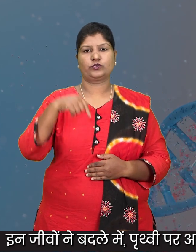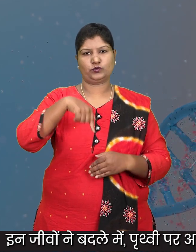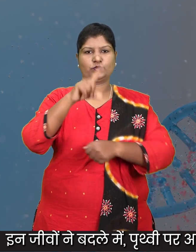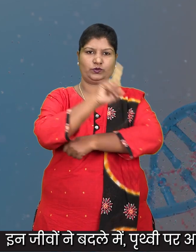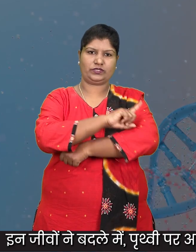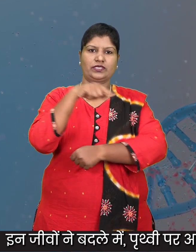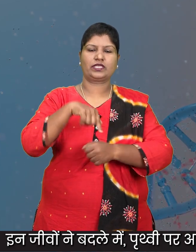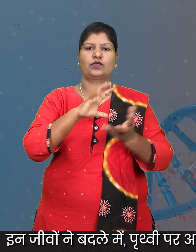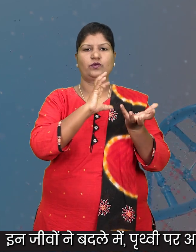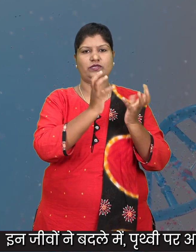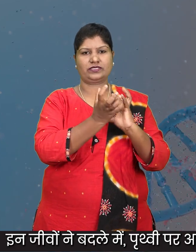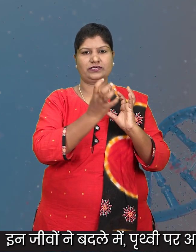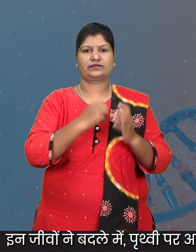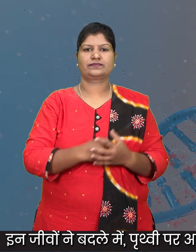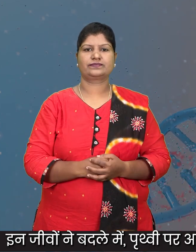दिया।